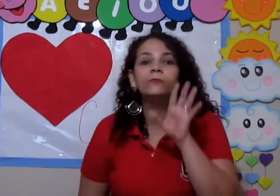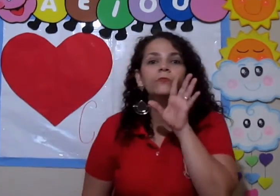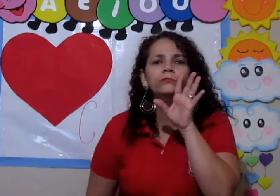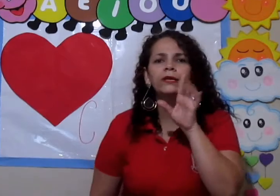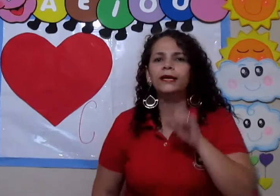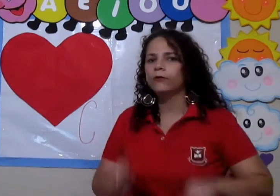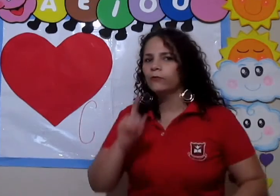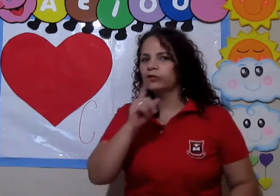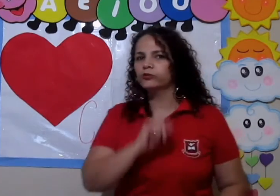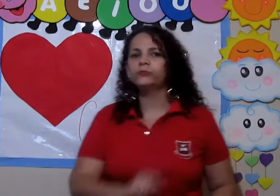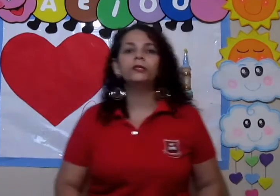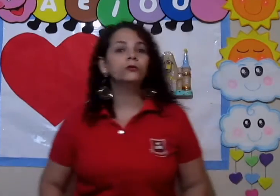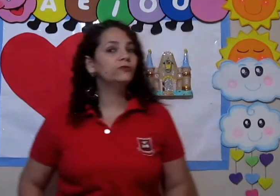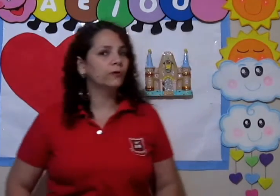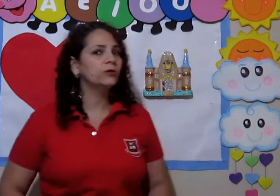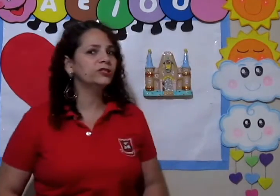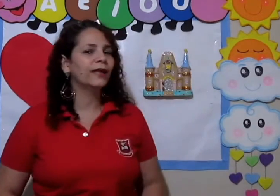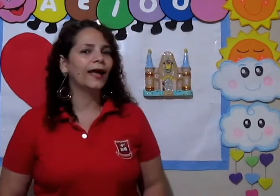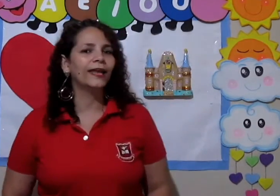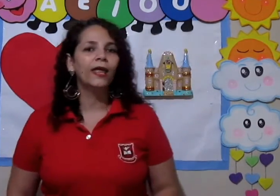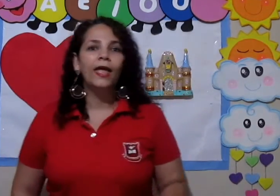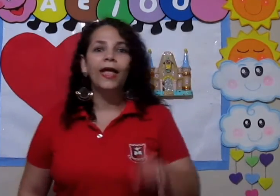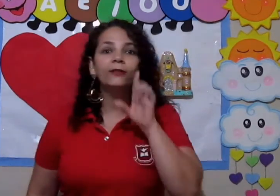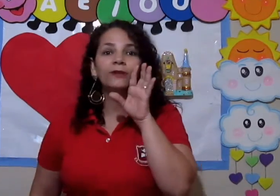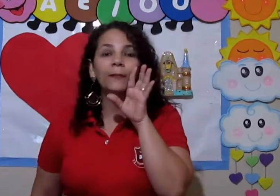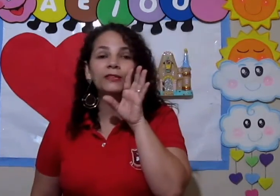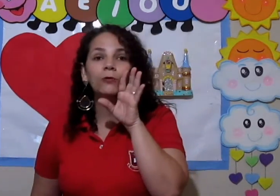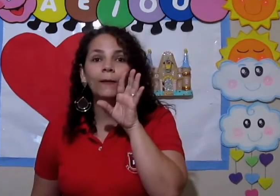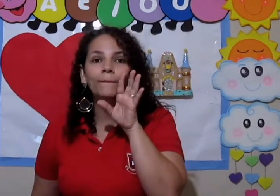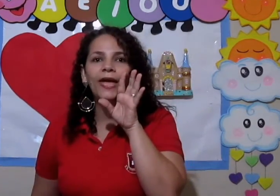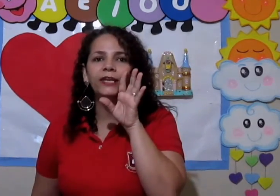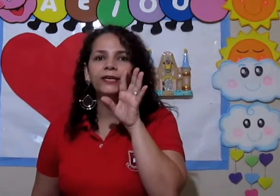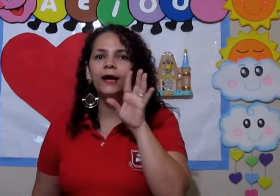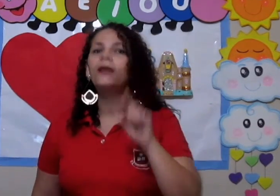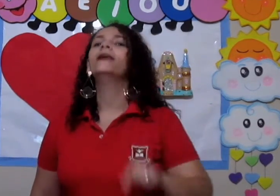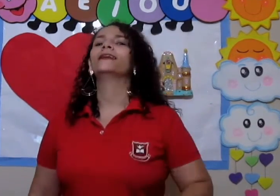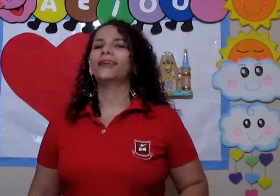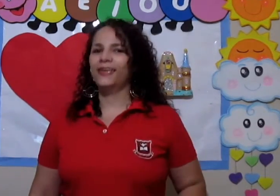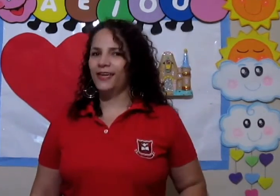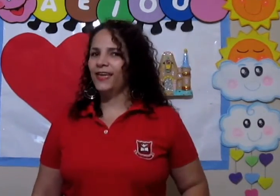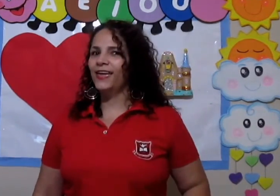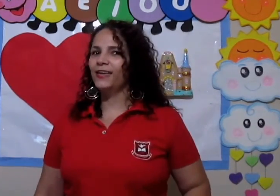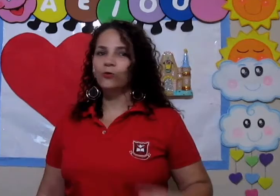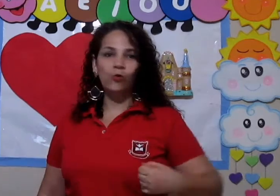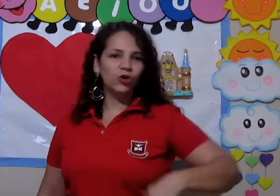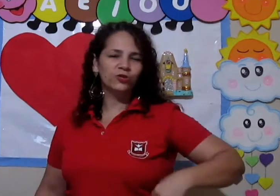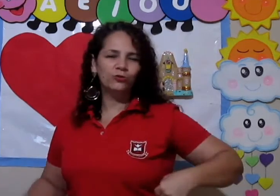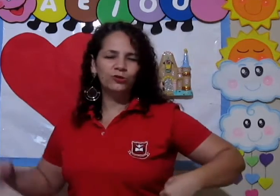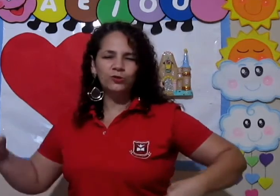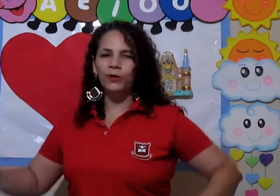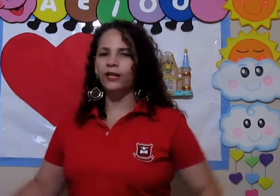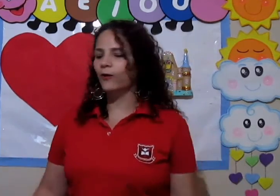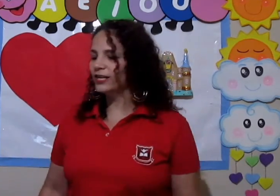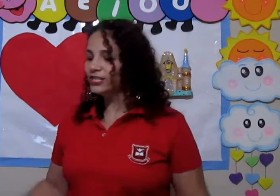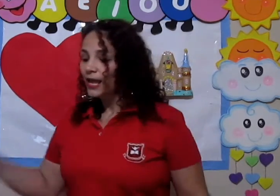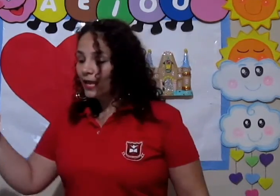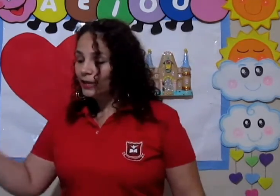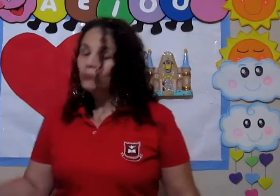muito legal, eu acho que os meninos vão gostar, hein? É do Capitão América. É, eu gosto dos super-heróis. E o